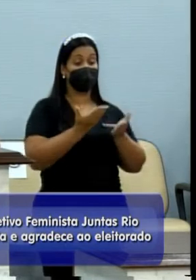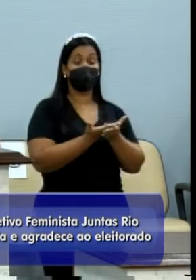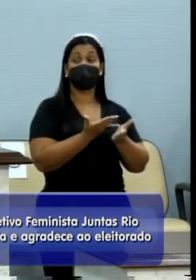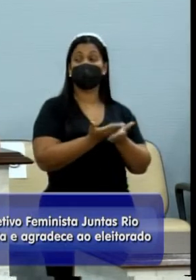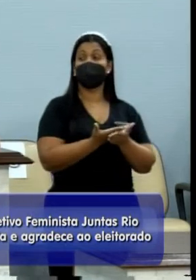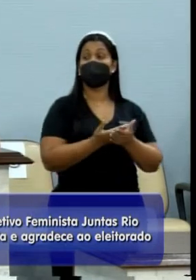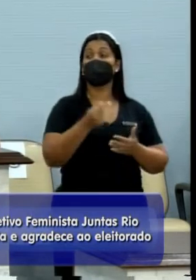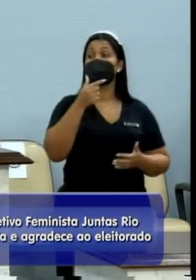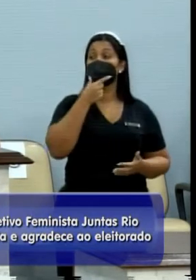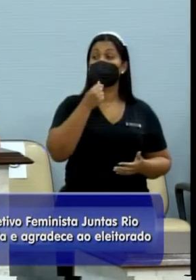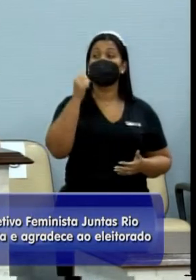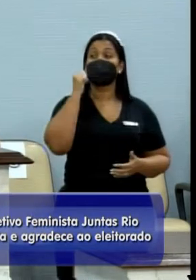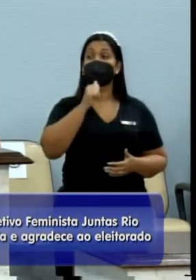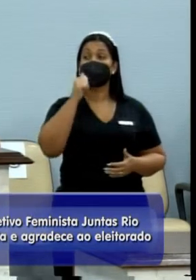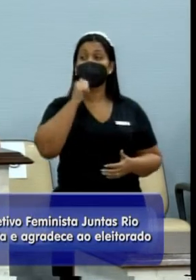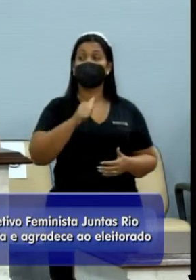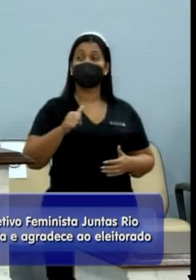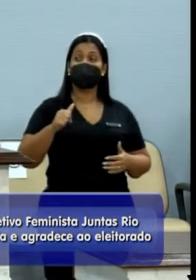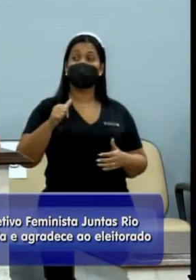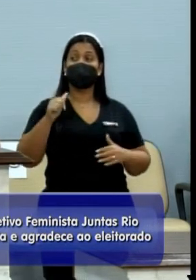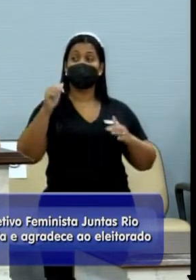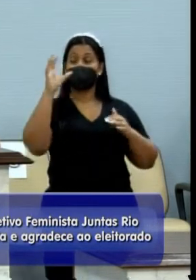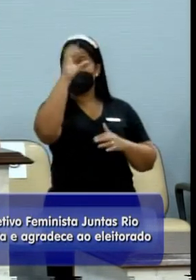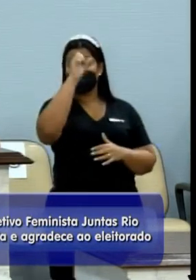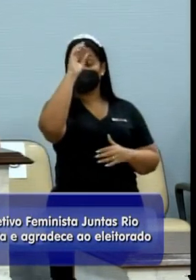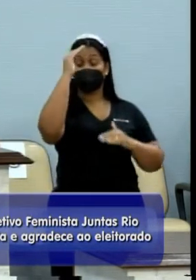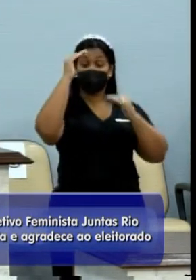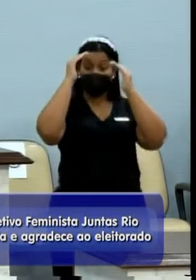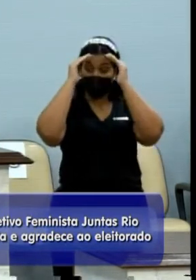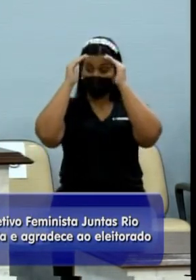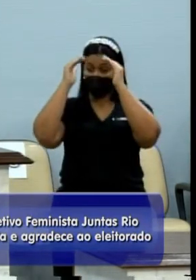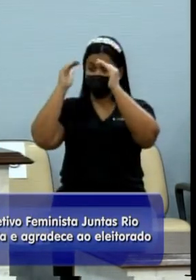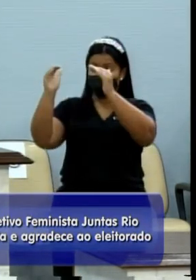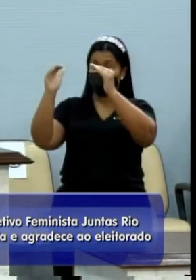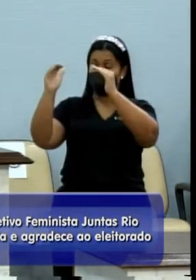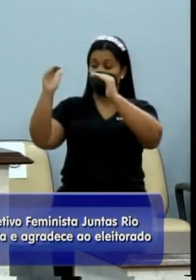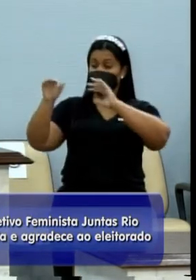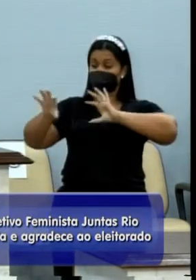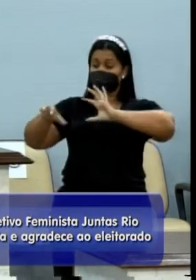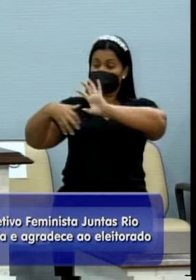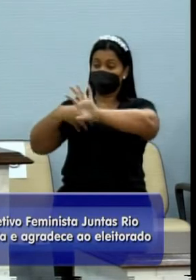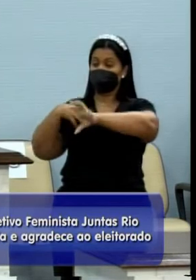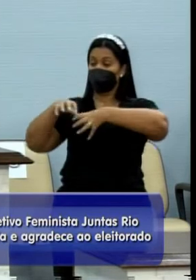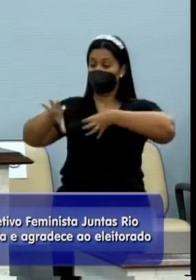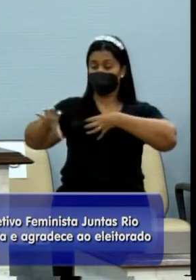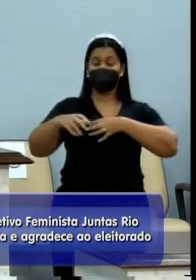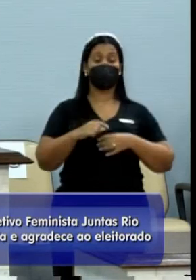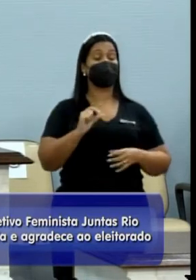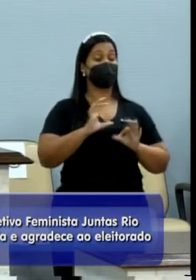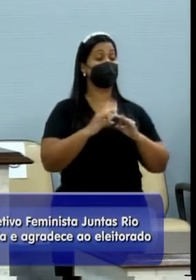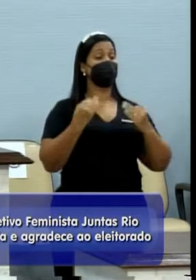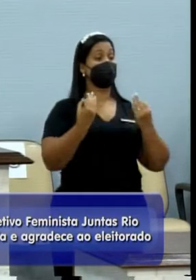meninos e as meninas aprendam o respeito mútuo, para formarem famílias funcionais e sadias no futuro.